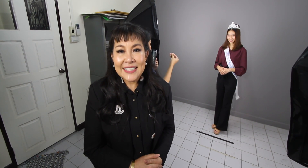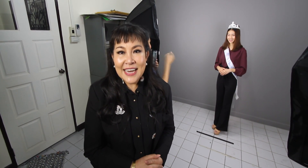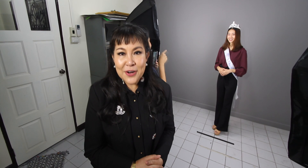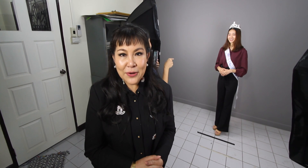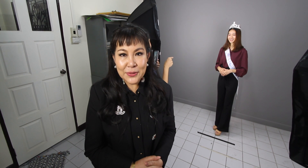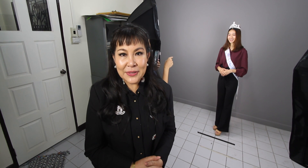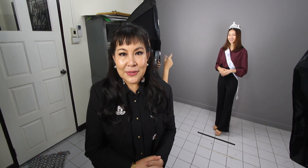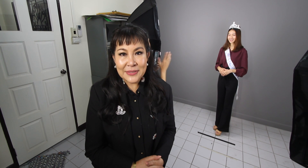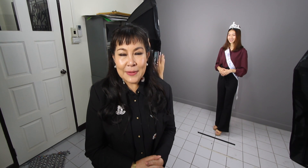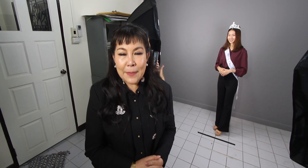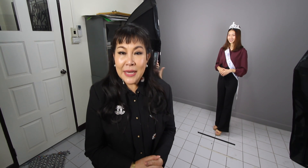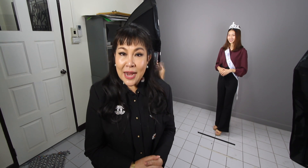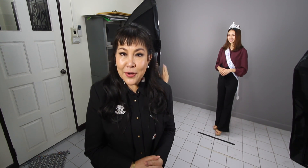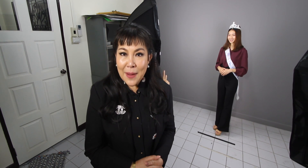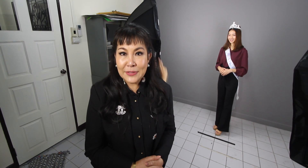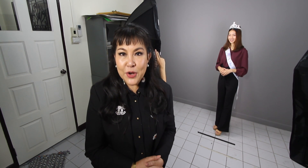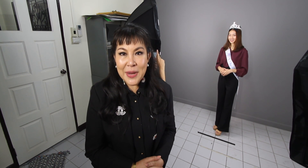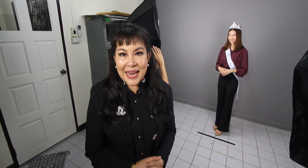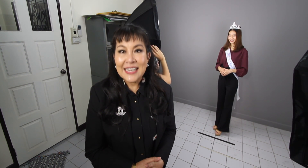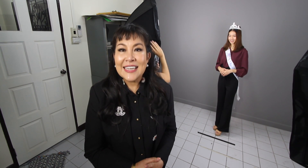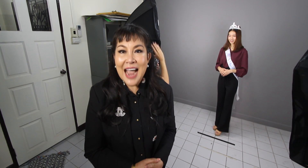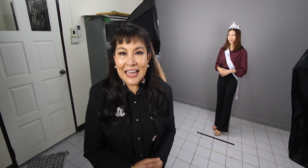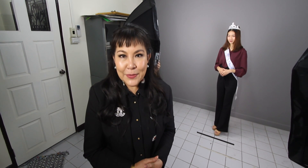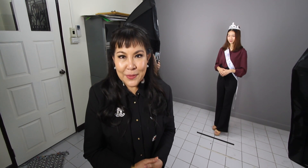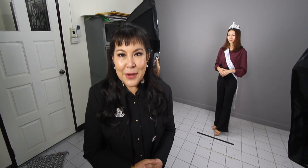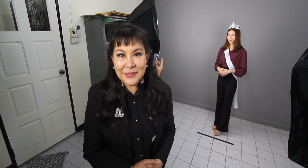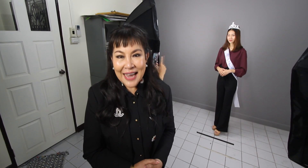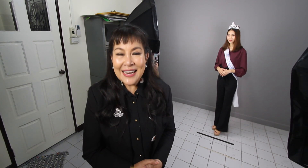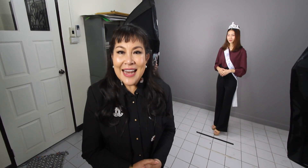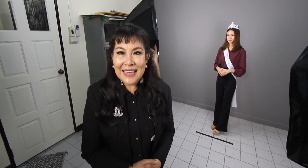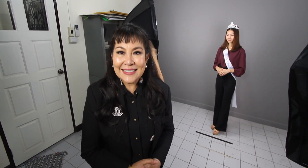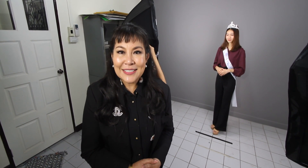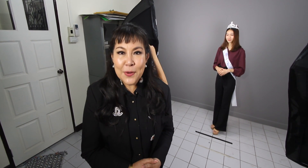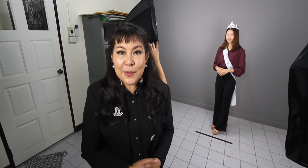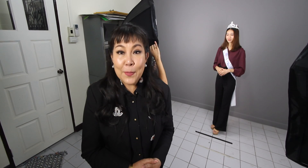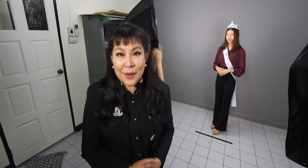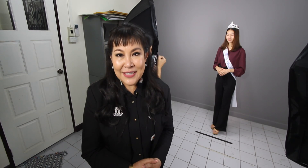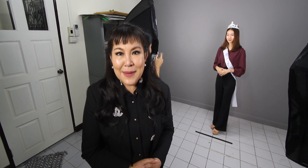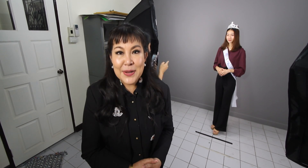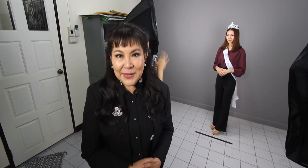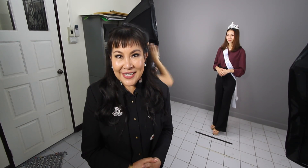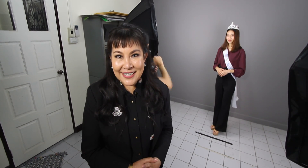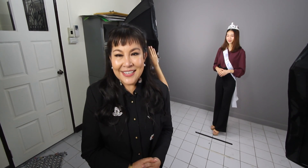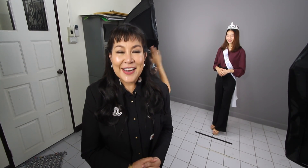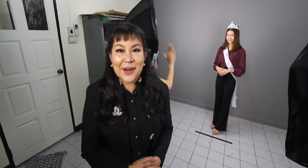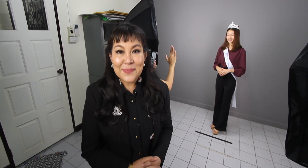ทางกองทุนส่งเสริมและพัฒนาคุณภาพชีวิตพิการอยากให้ท่านผู้ชมได้รู้จักและชื่นชมกับความสามารถของเธอน้องเพล